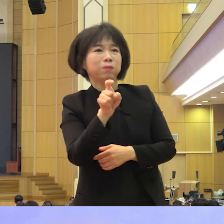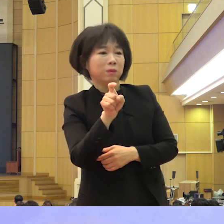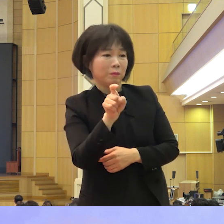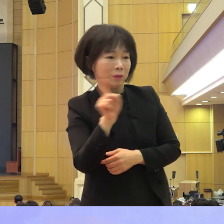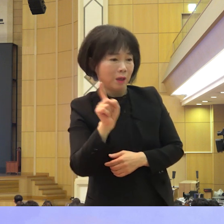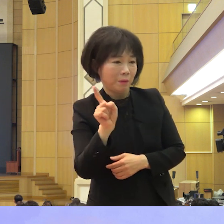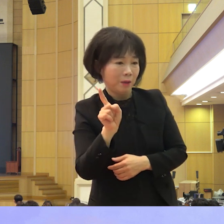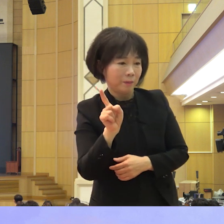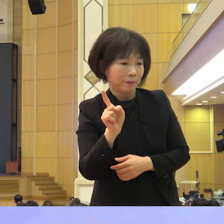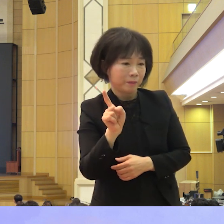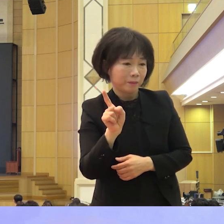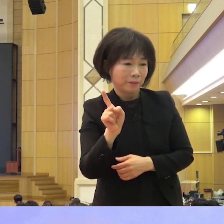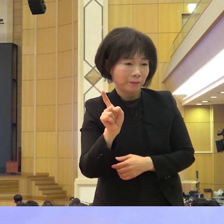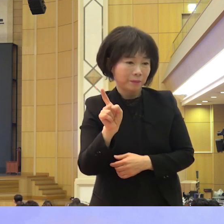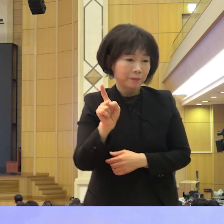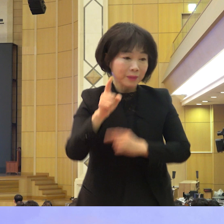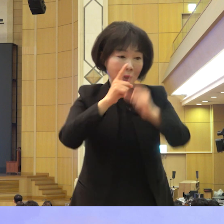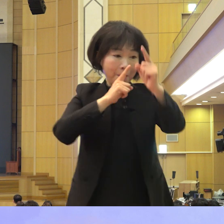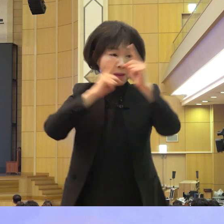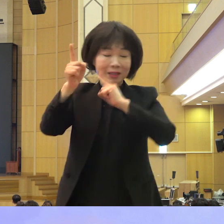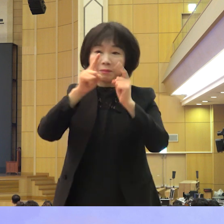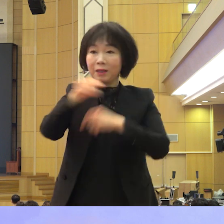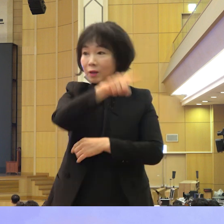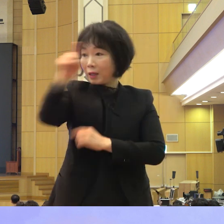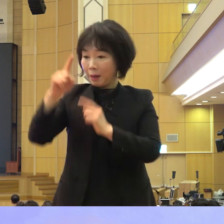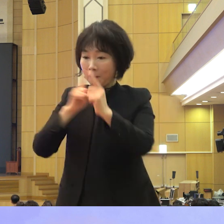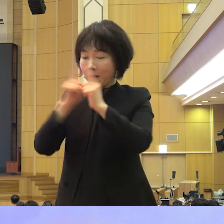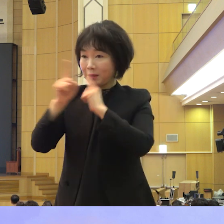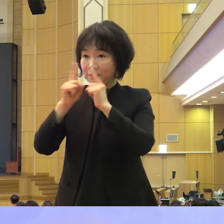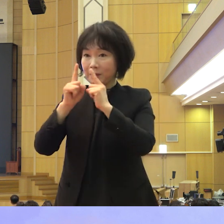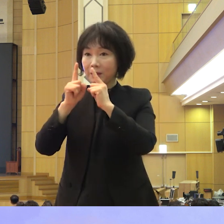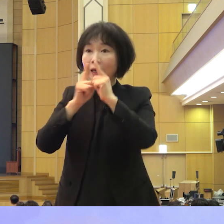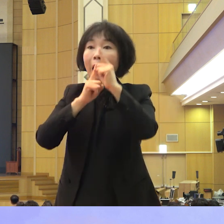그러면 무엇을 말하느뇨? 말씀이